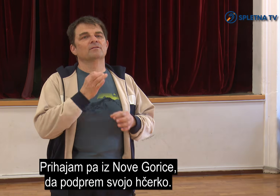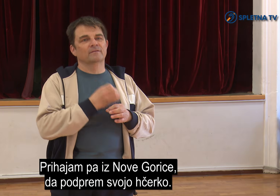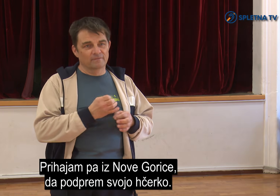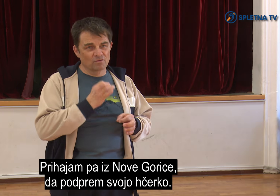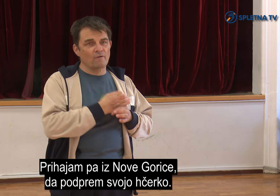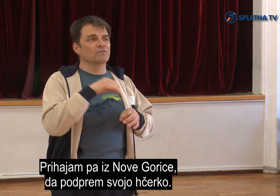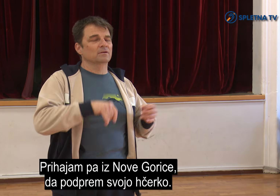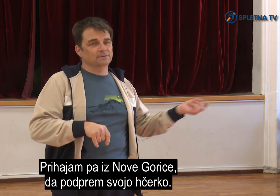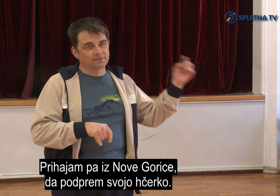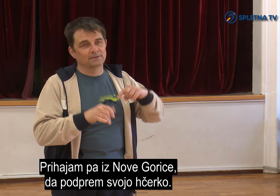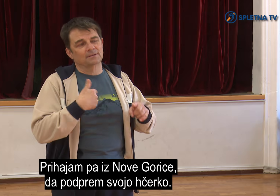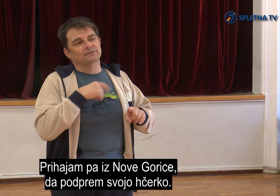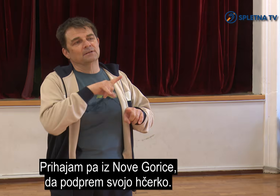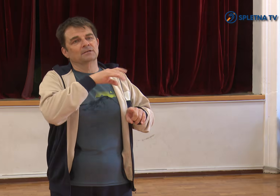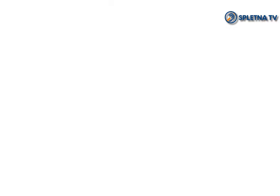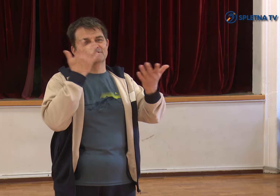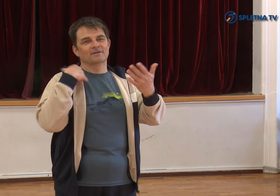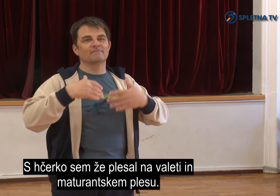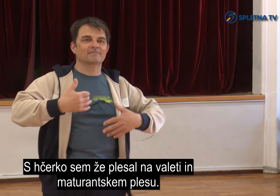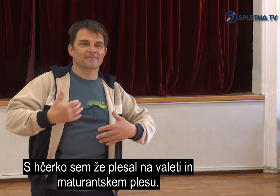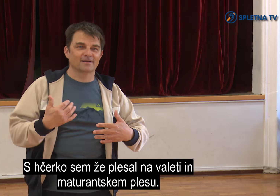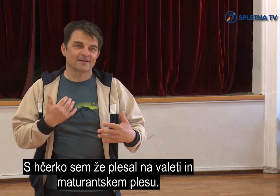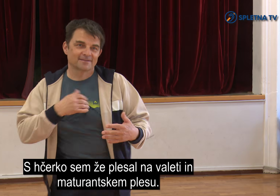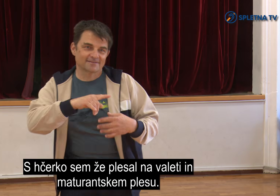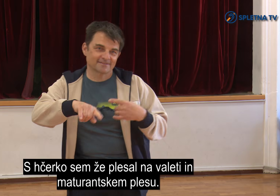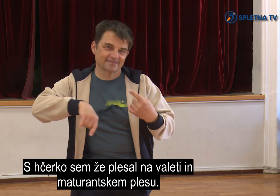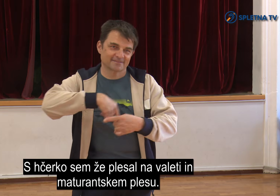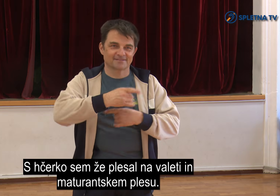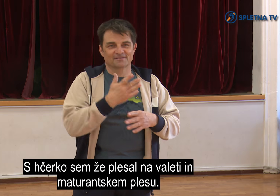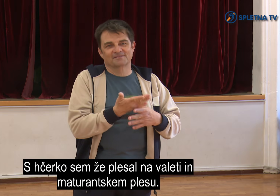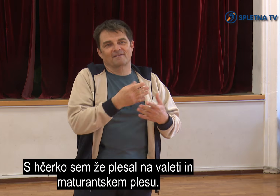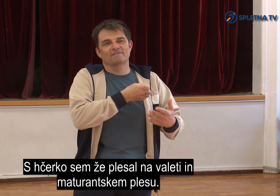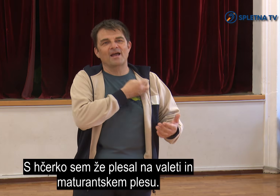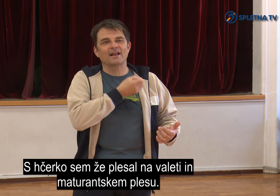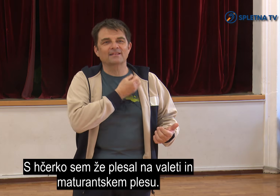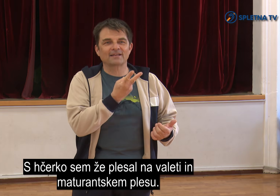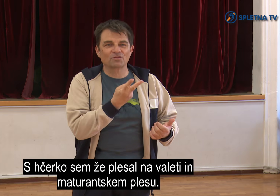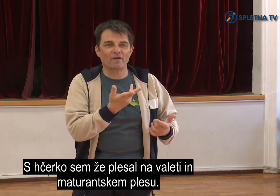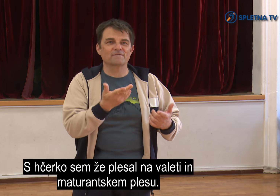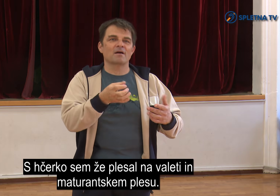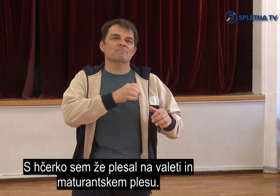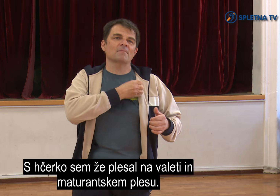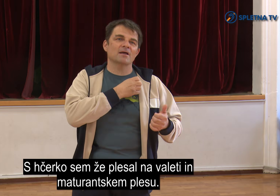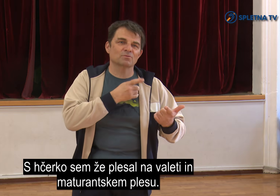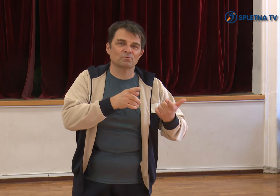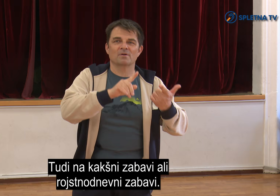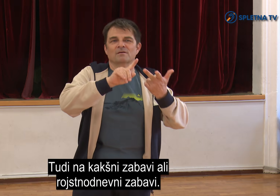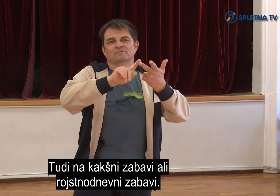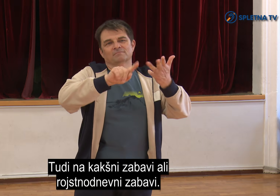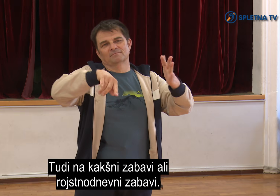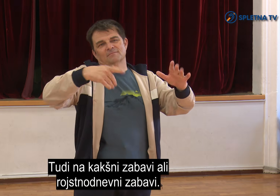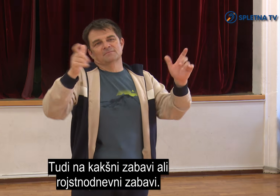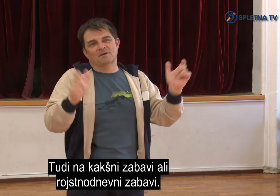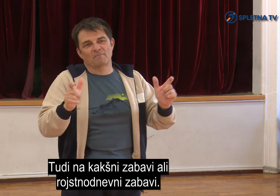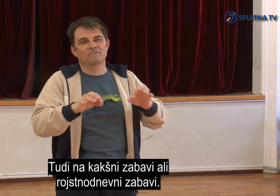pa iz Nove Gorice, da podprem svojo hčerko. S hčerko sem že plesal na valeti in maturantskem plesu, tudi na